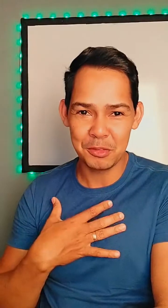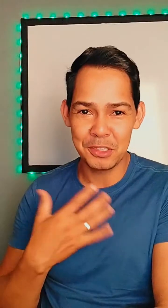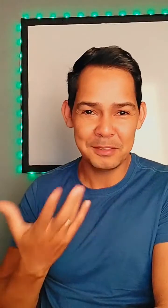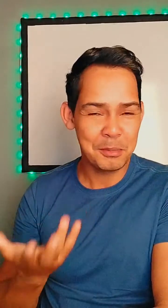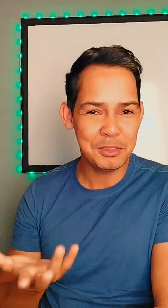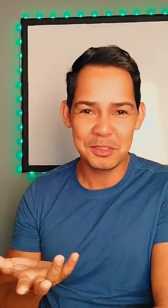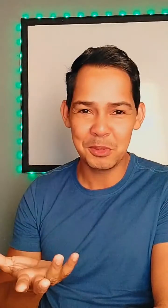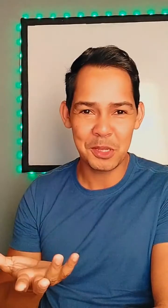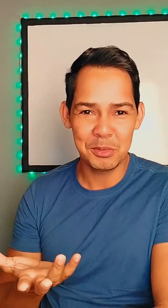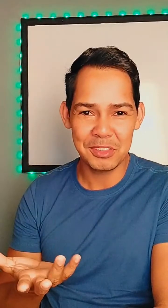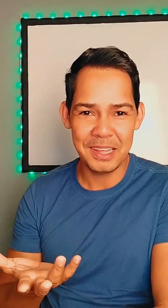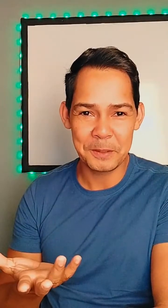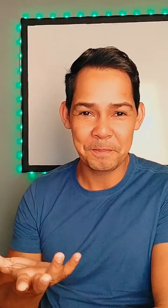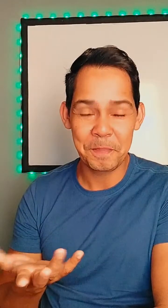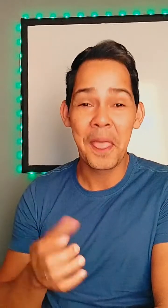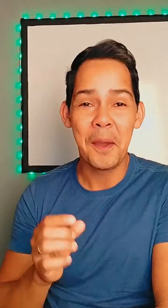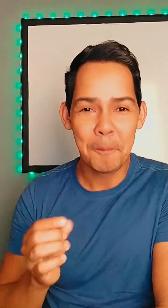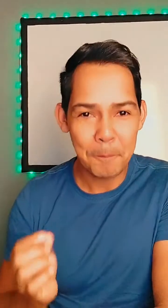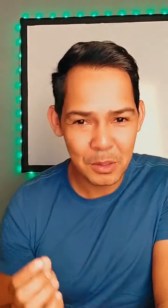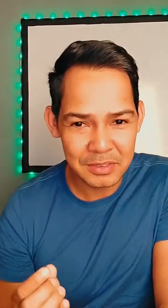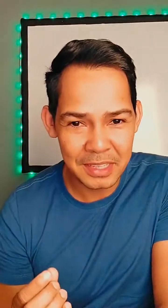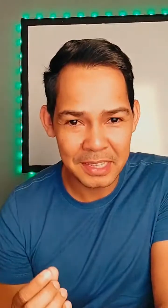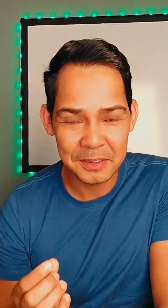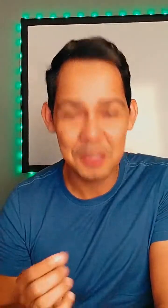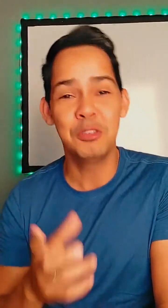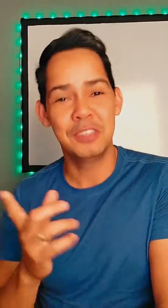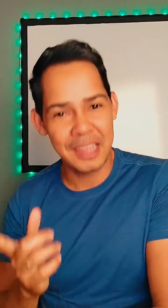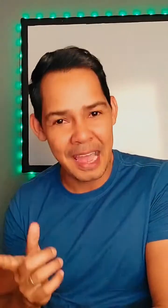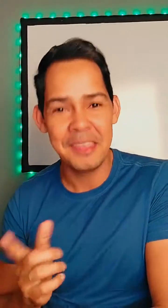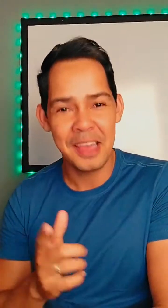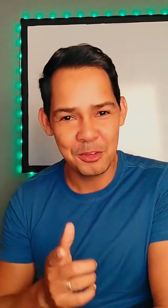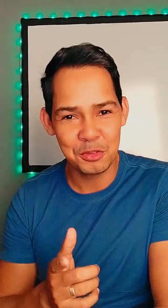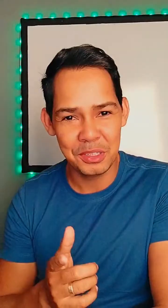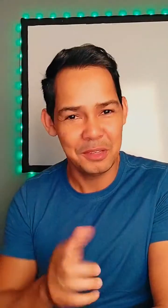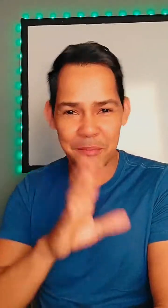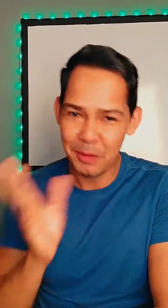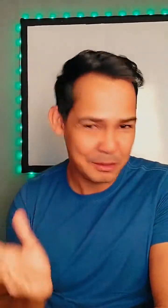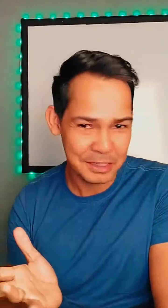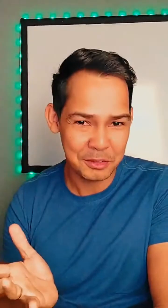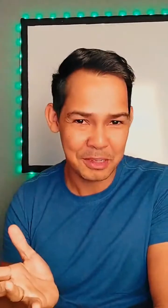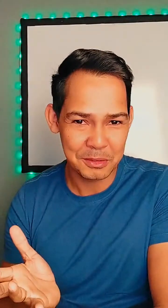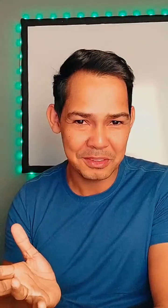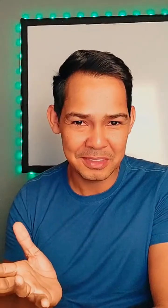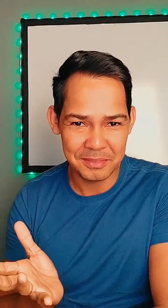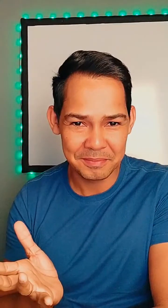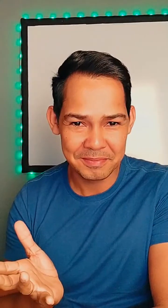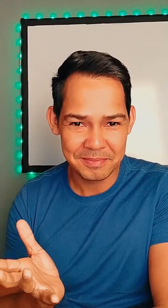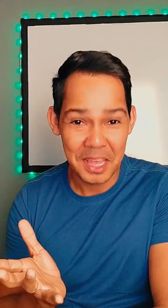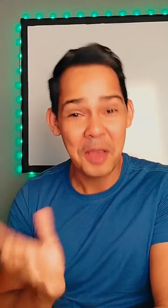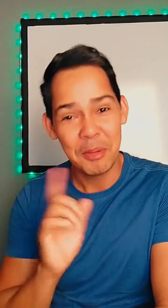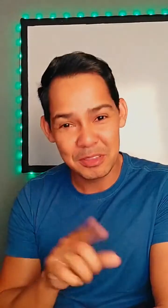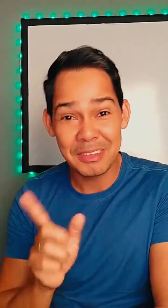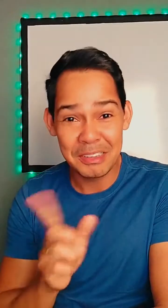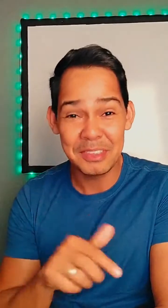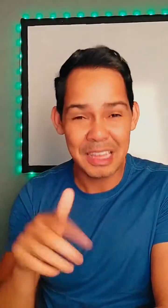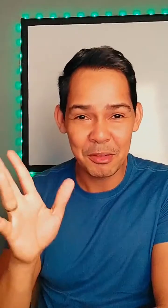você precisa montar uma bicicleta. Pode ser que você caia e rale o joelho. Pode ser que isso vai acontecer. Mas você vai levantar e vai